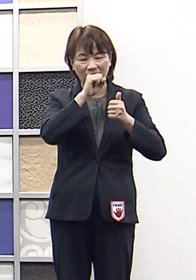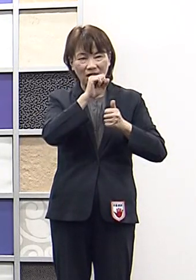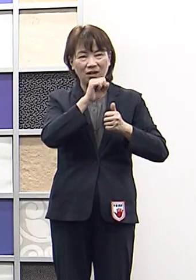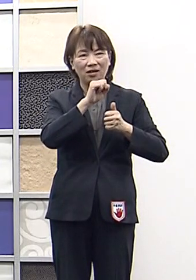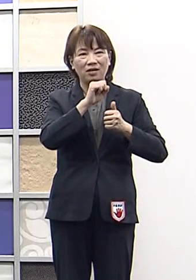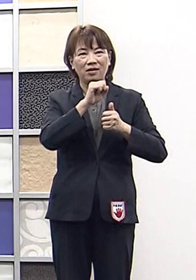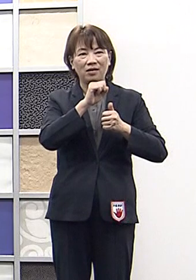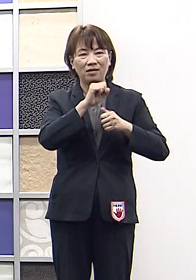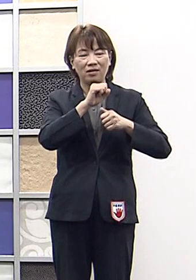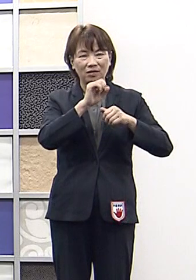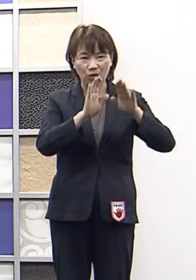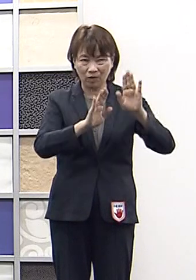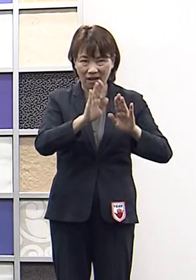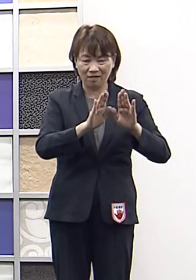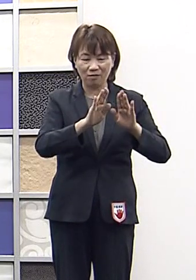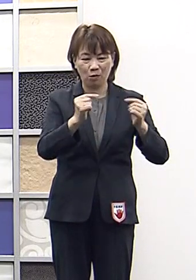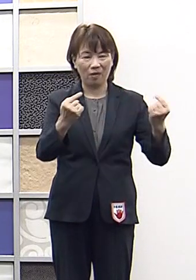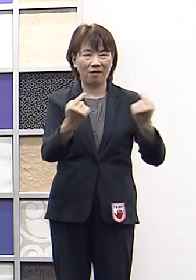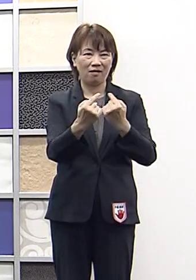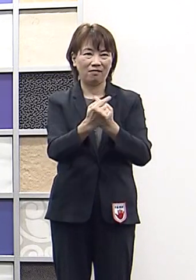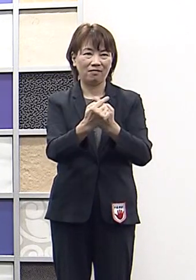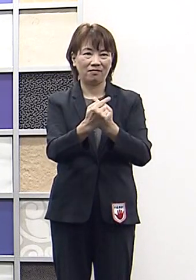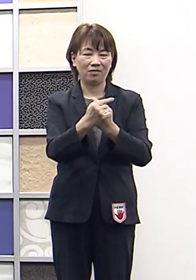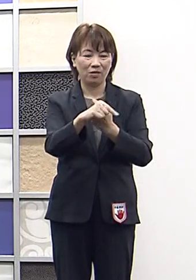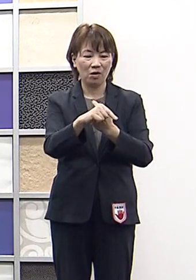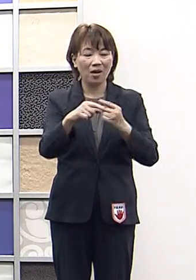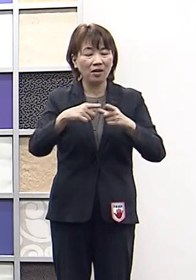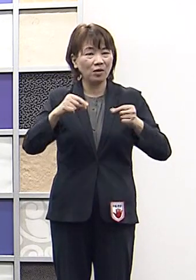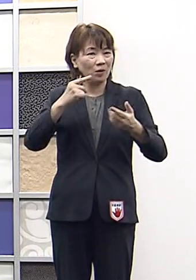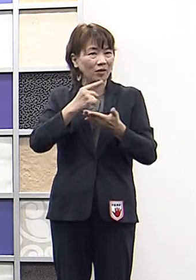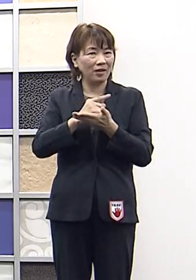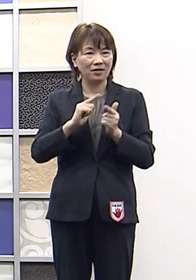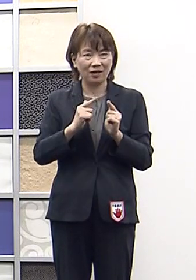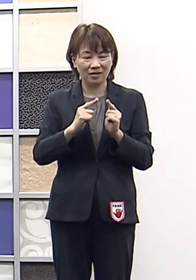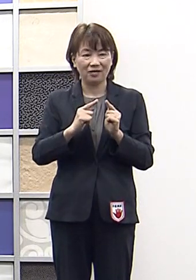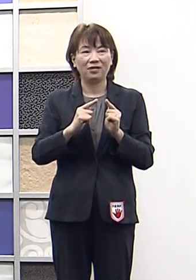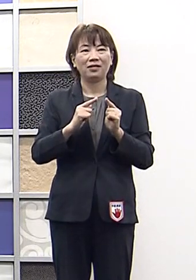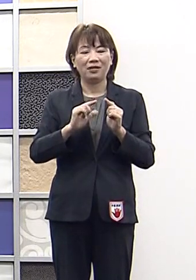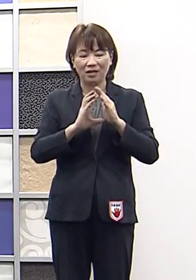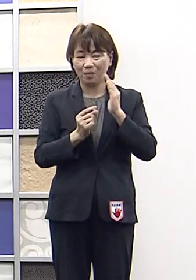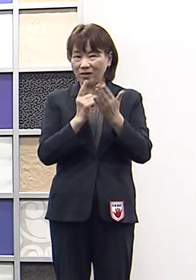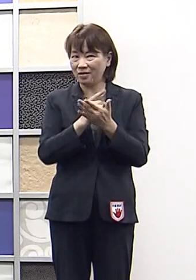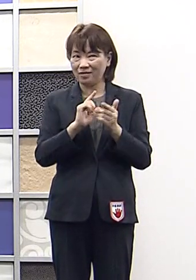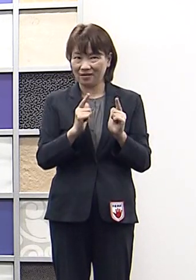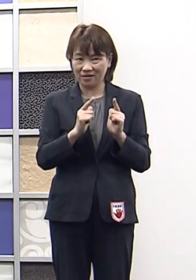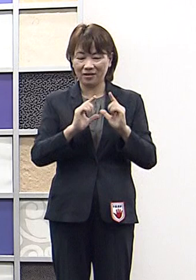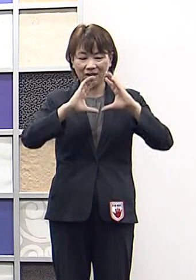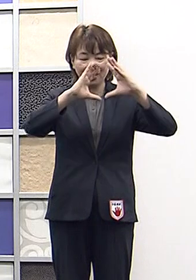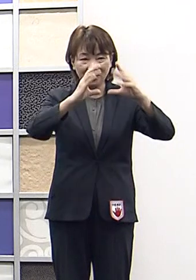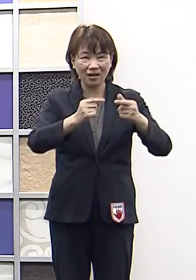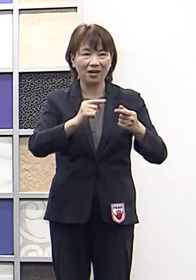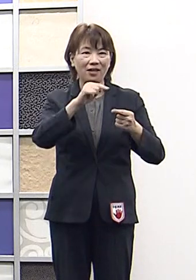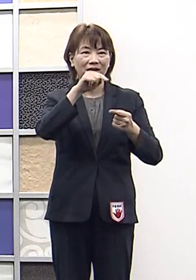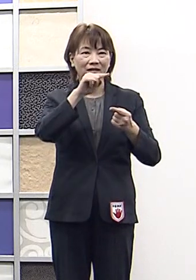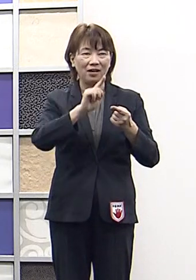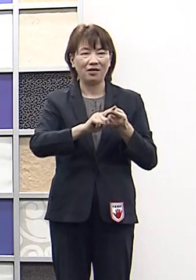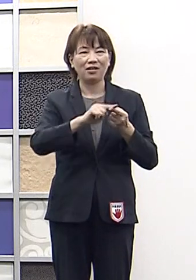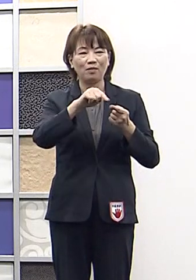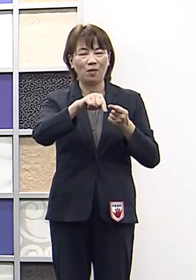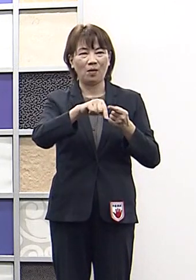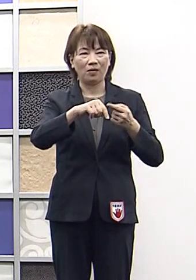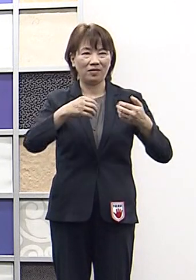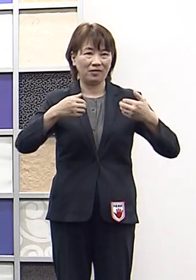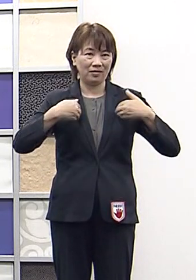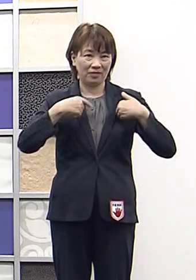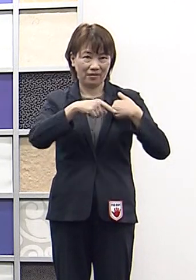もっと言うとその世界的な課題でもありますから、そこについてですね、地元である山梨県であ